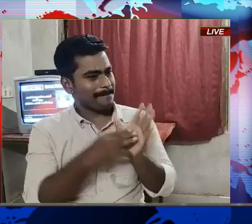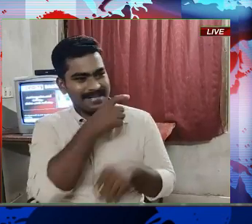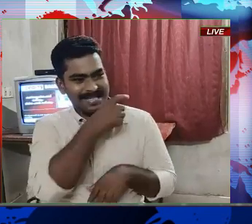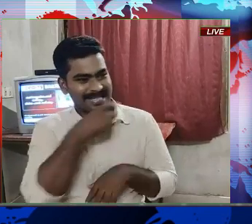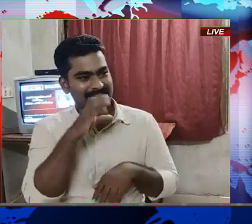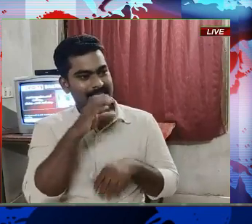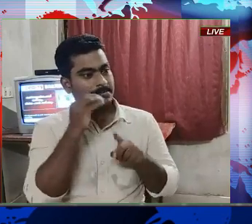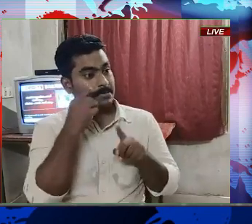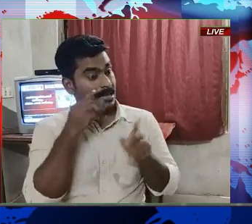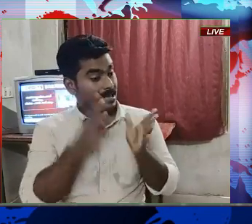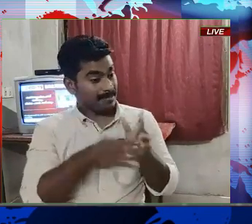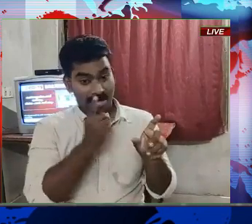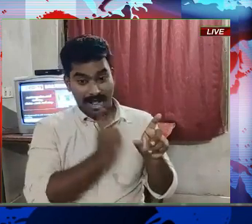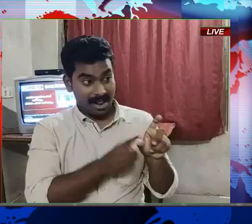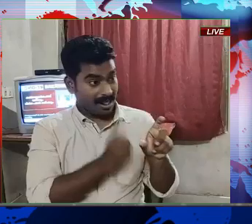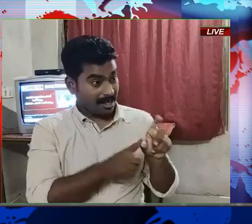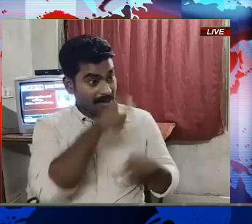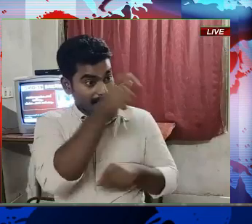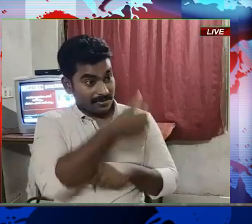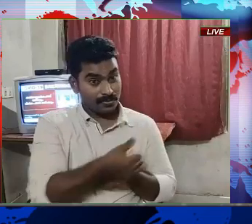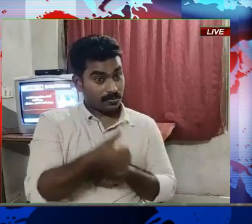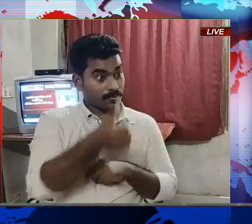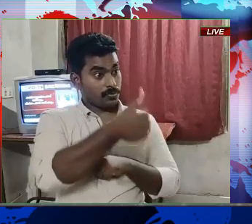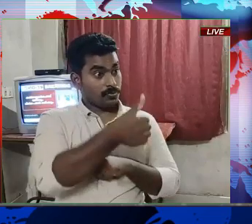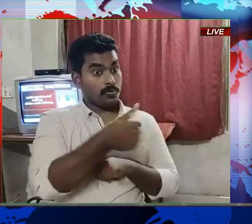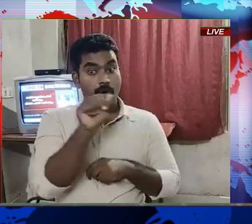കാര്യമല്ലേ. ഈ കോവിഡ് ബാധിച്ച്